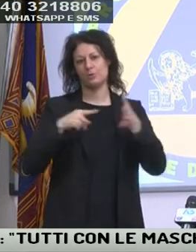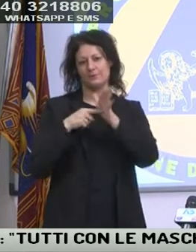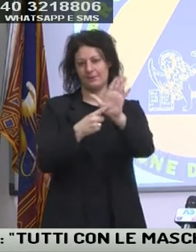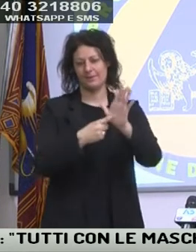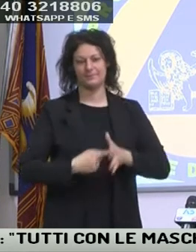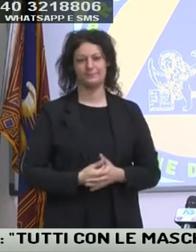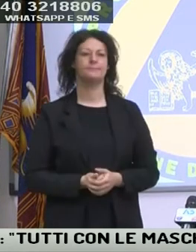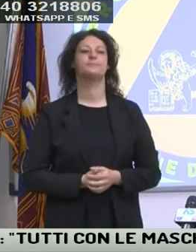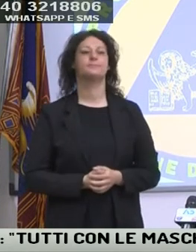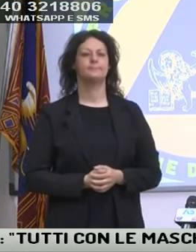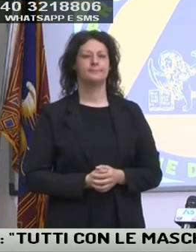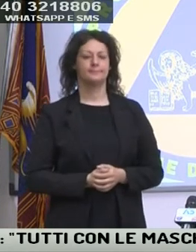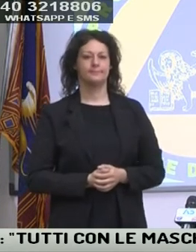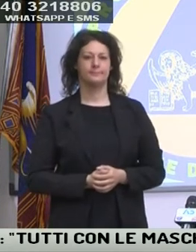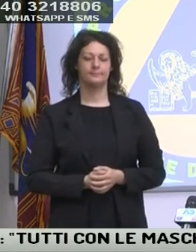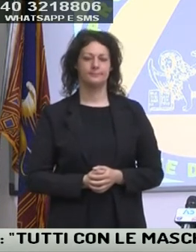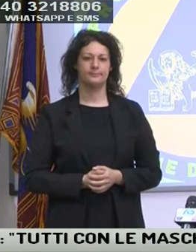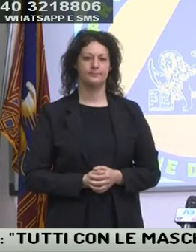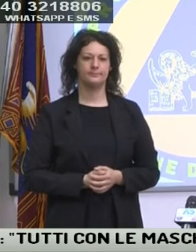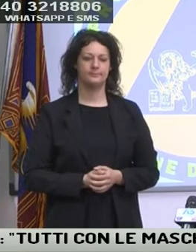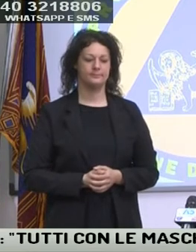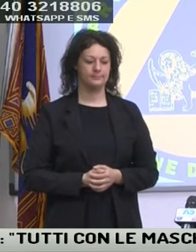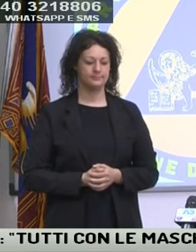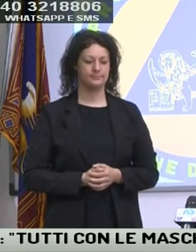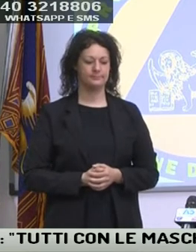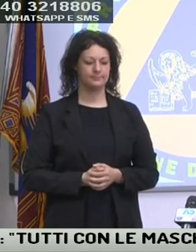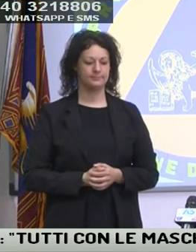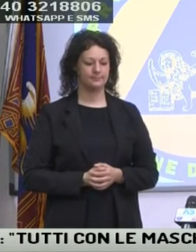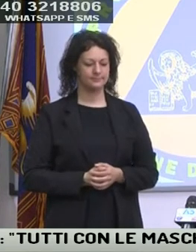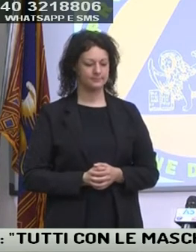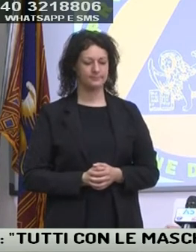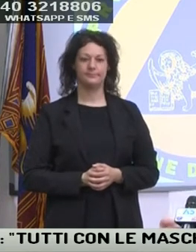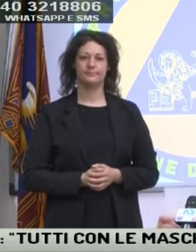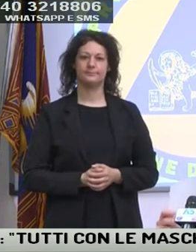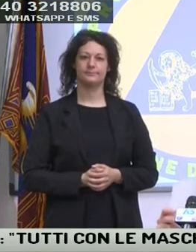poi infine volevo anche, visto che è una giornata di festa,